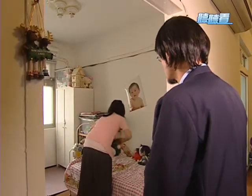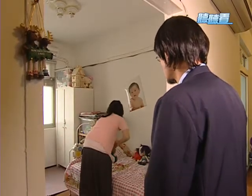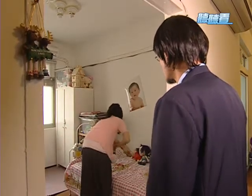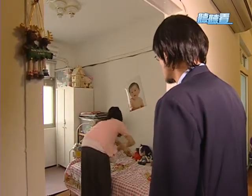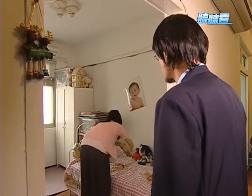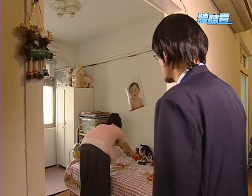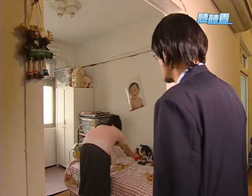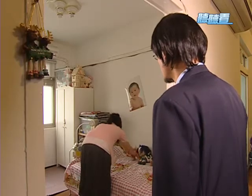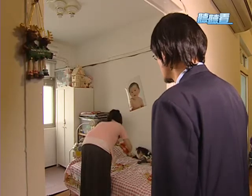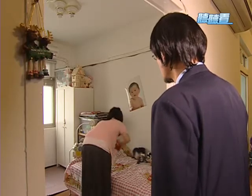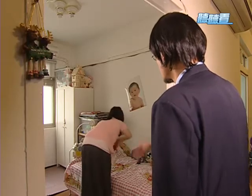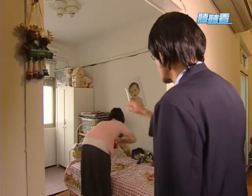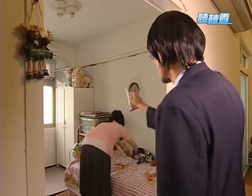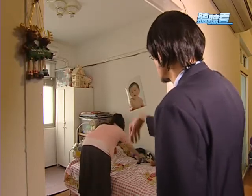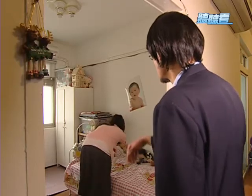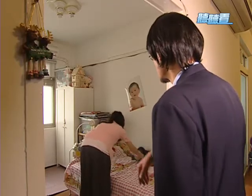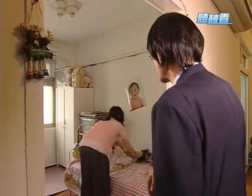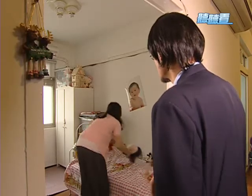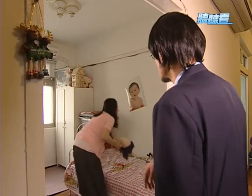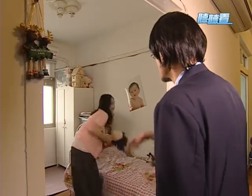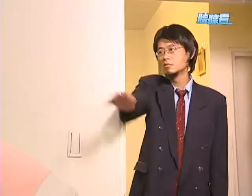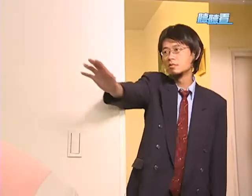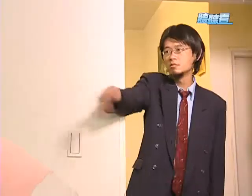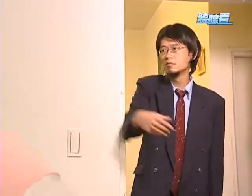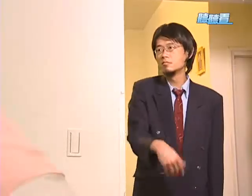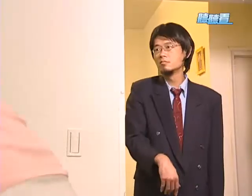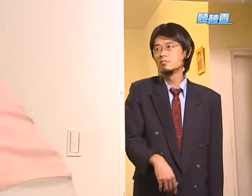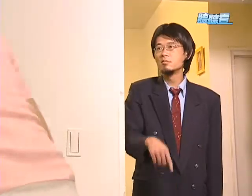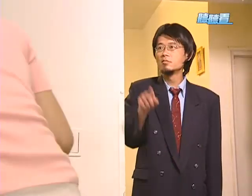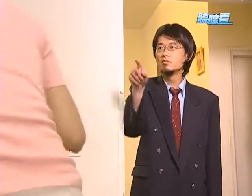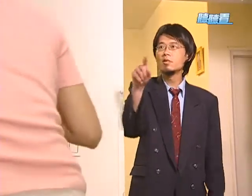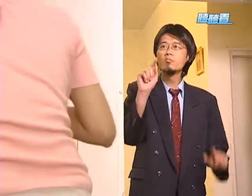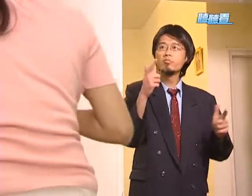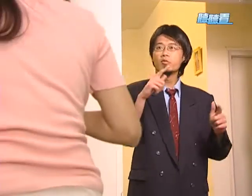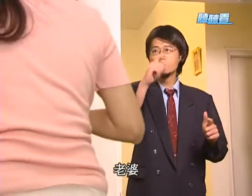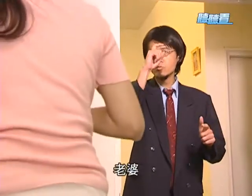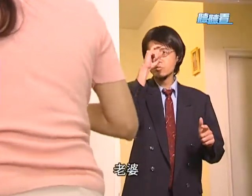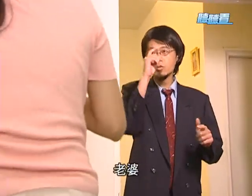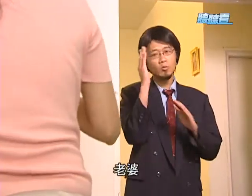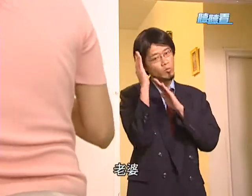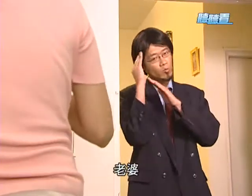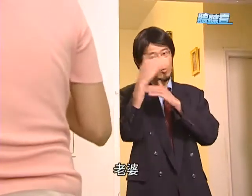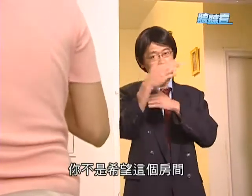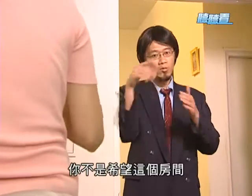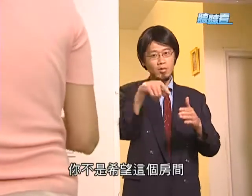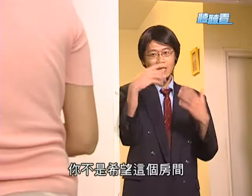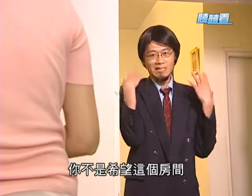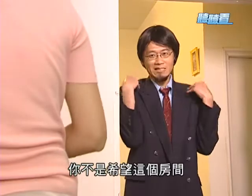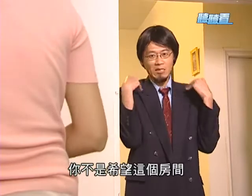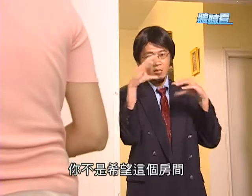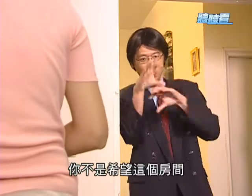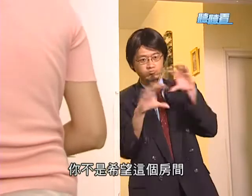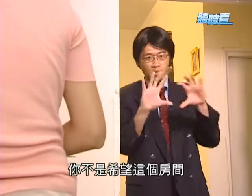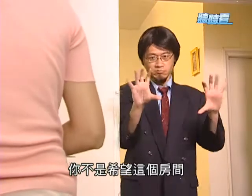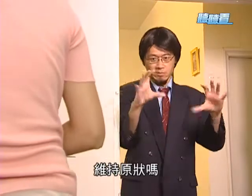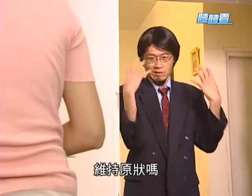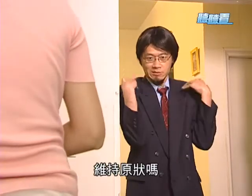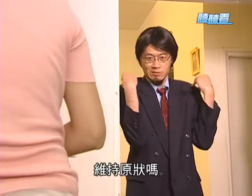哎，老婆， 你不是希望这个房间维持原状